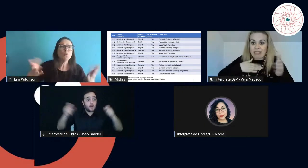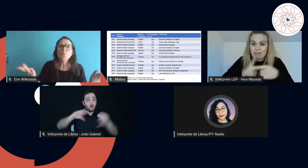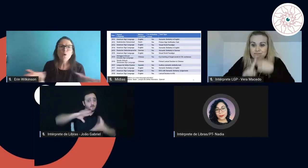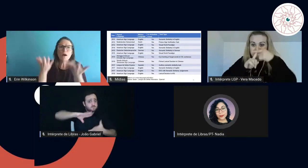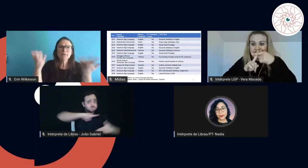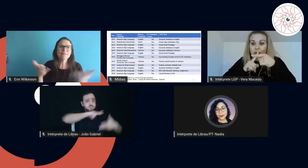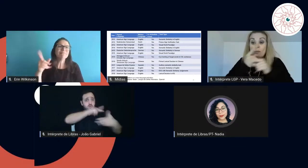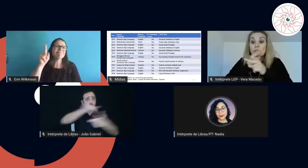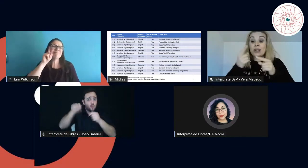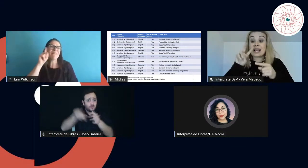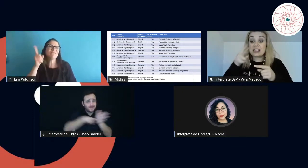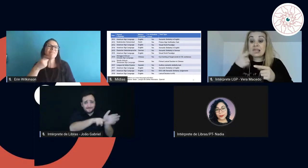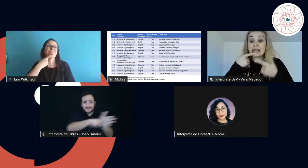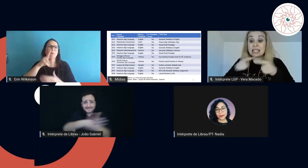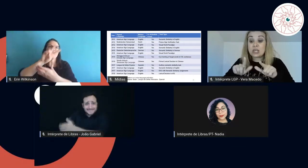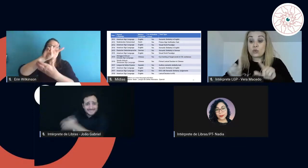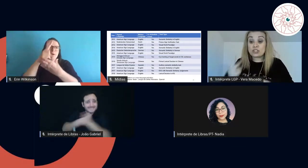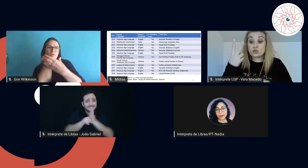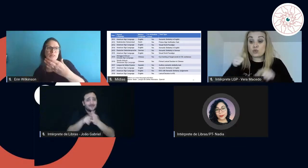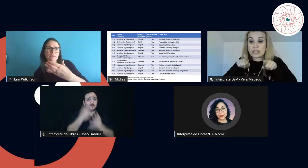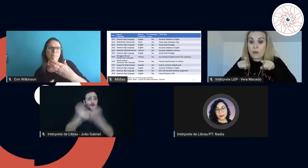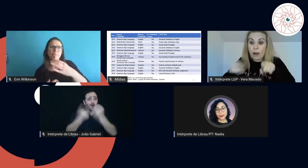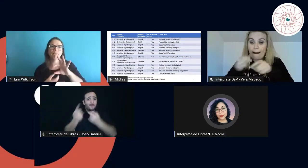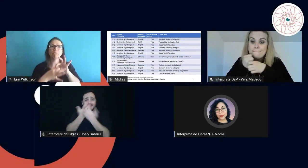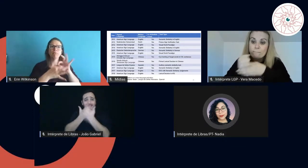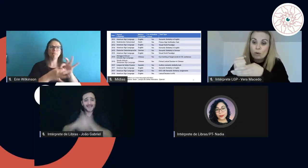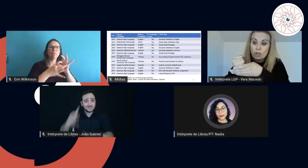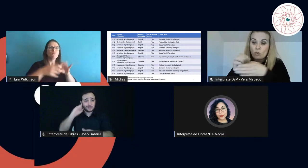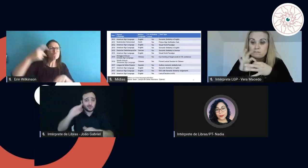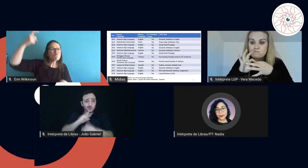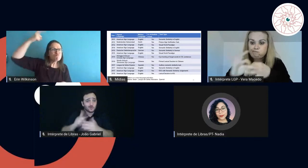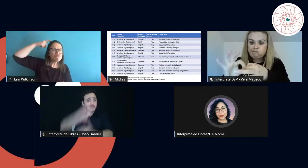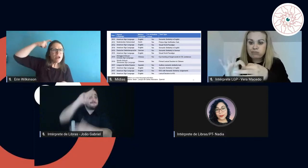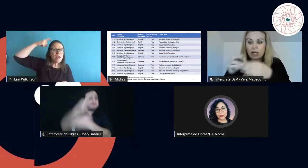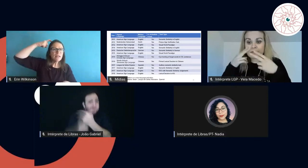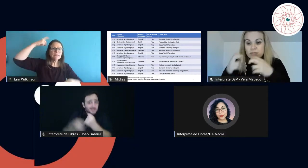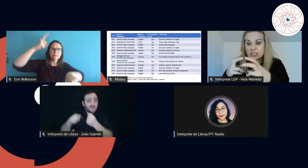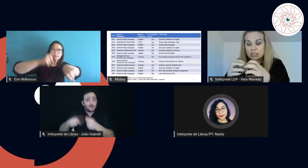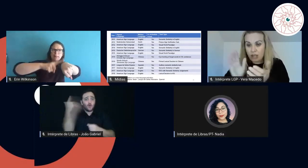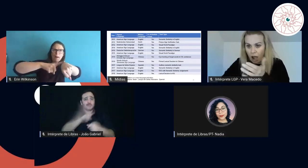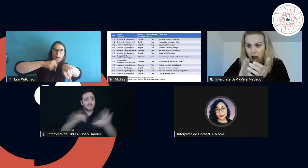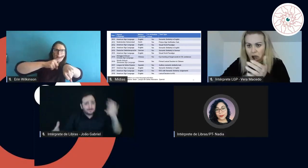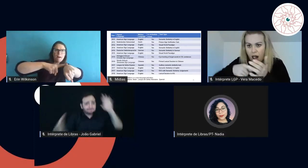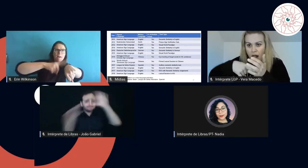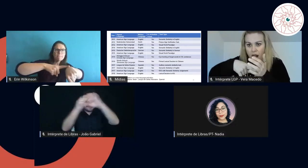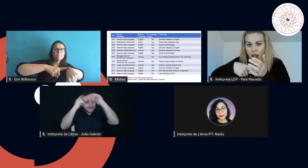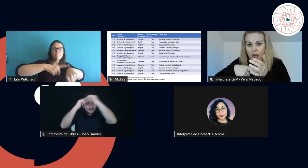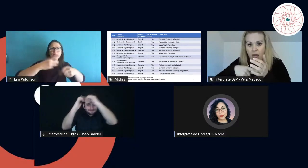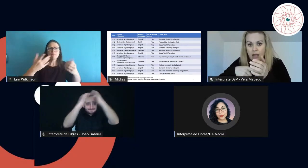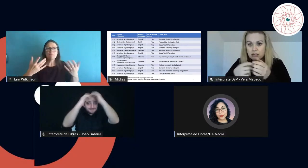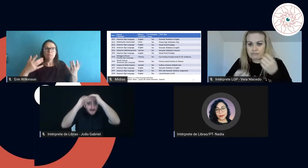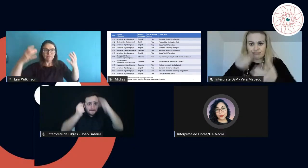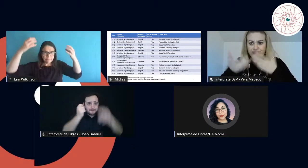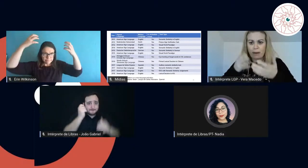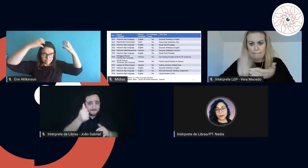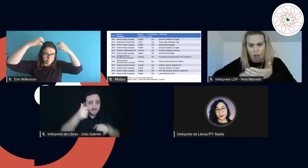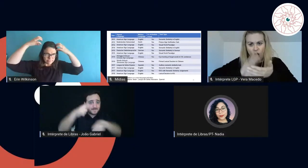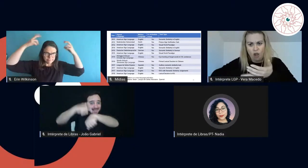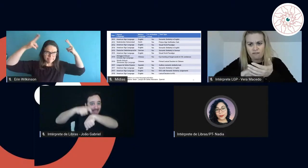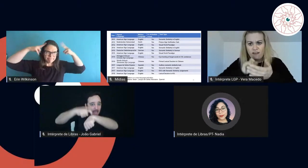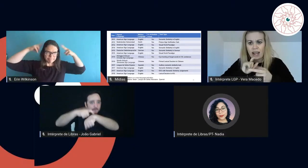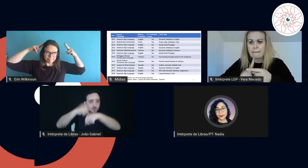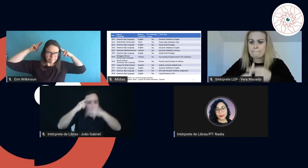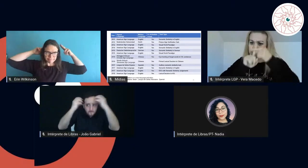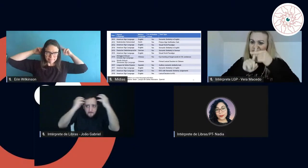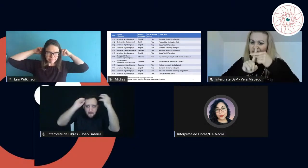outra, nesse processo bilingual. Então, as pesquisas elas estão aí efervescentes, comprovando